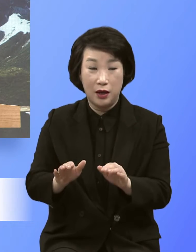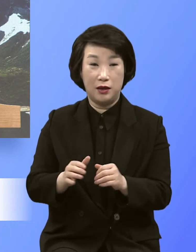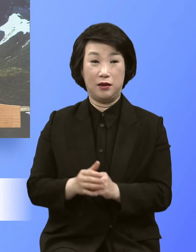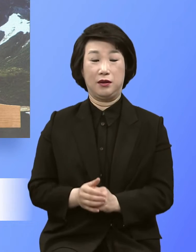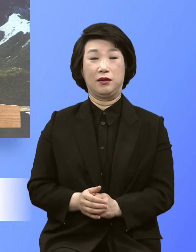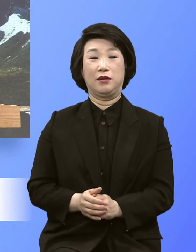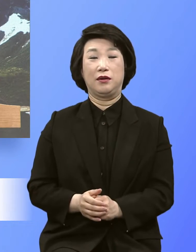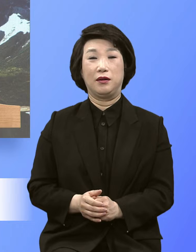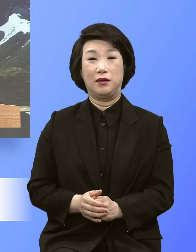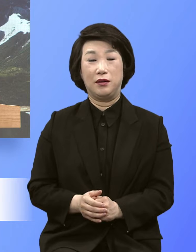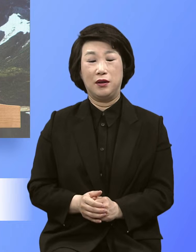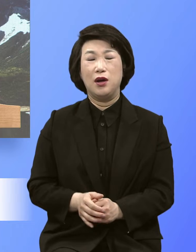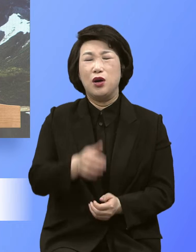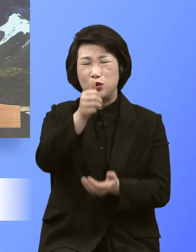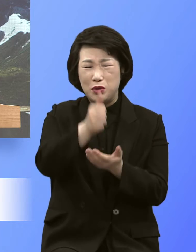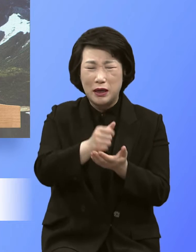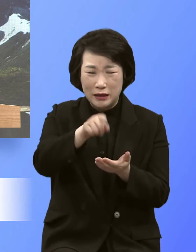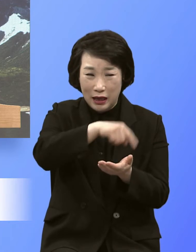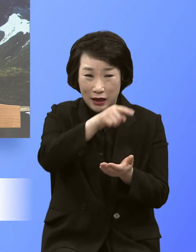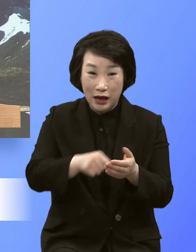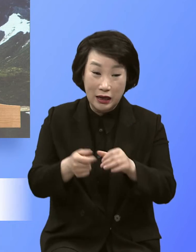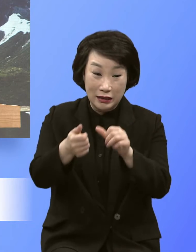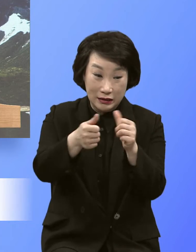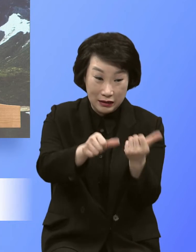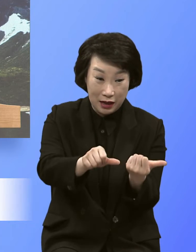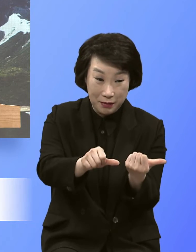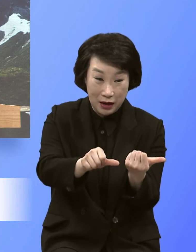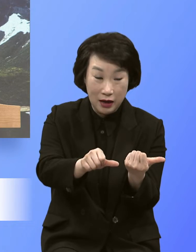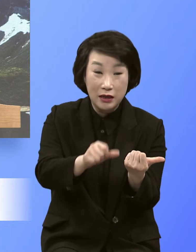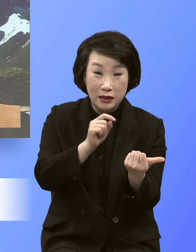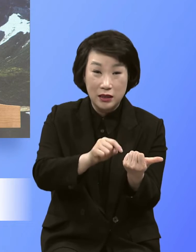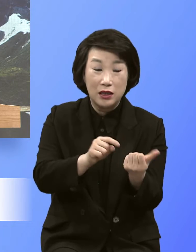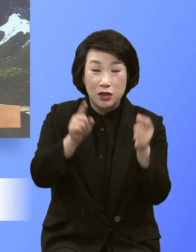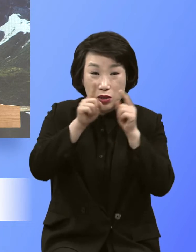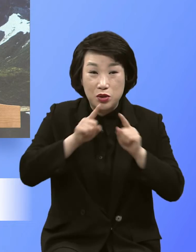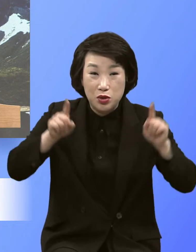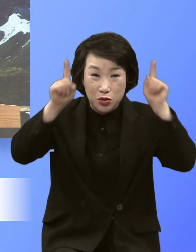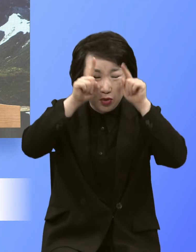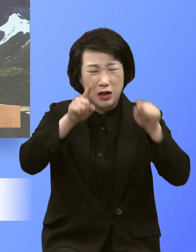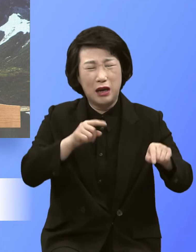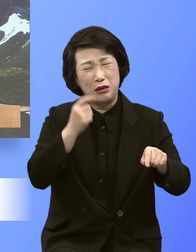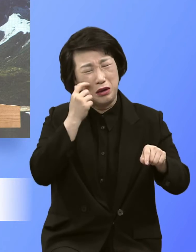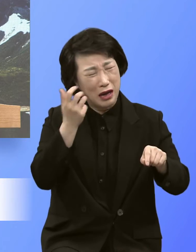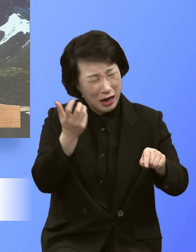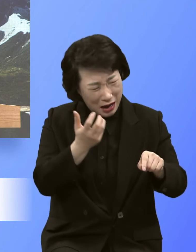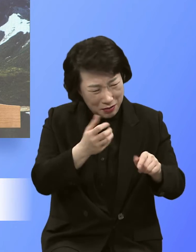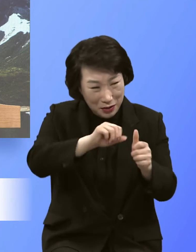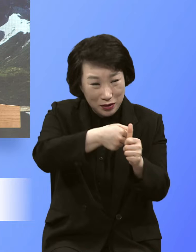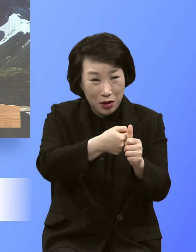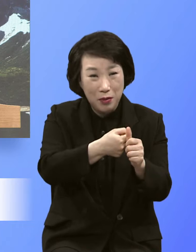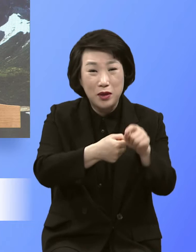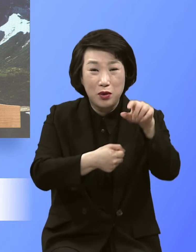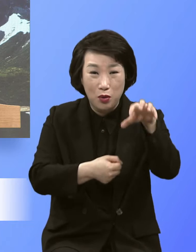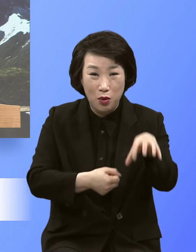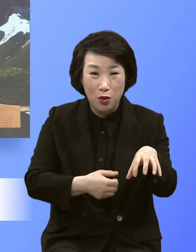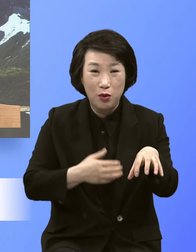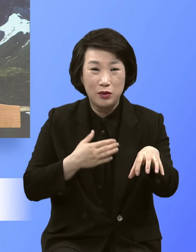불구하고 죄값은 사망, 곧 지옥의 처절한